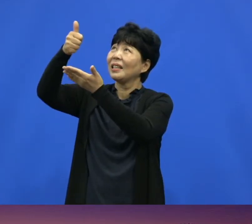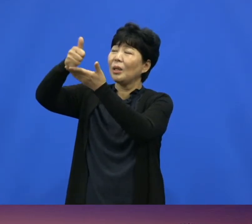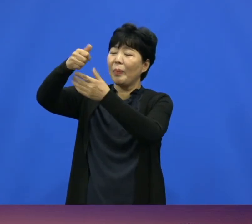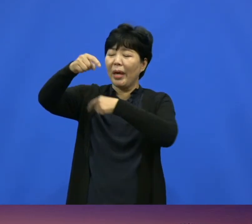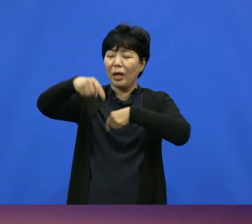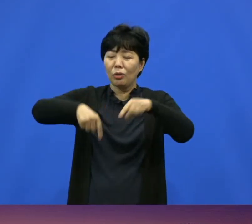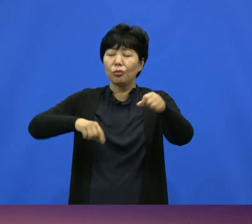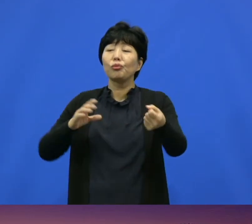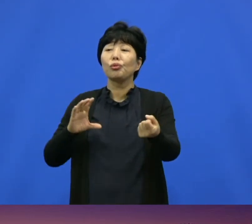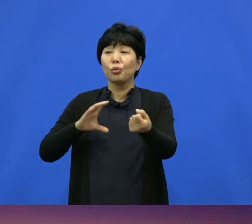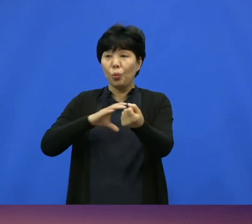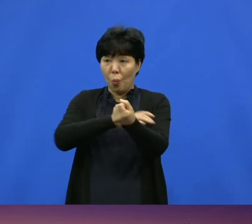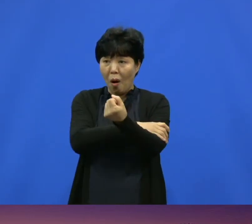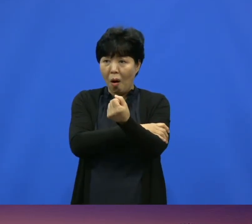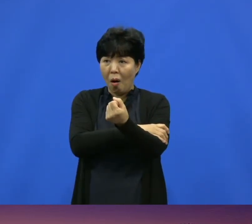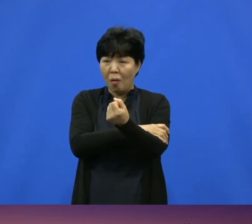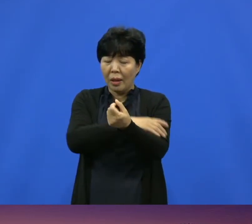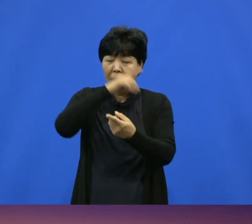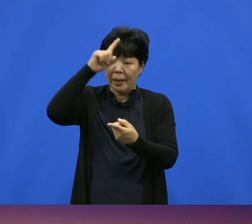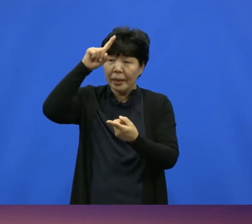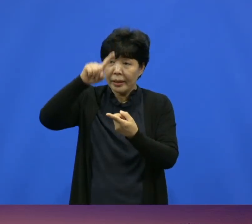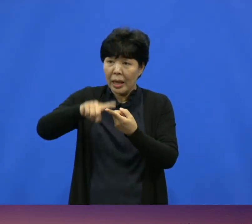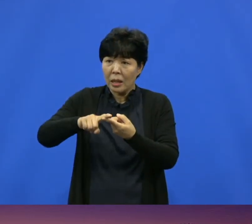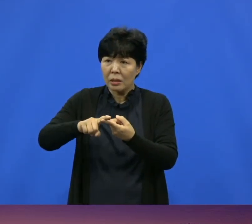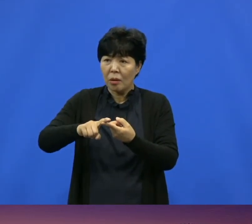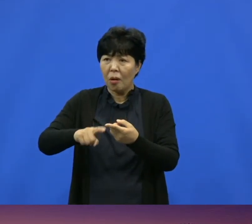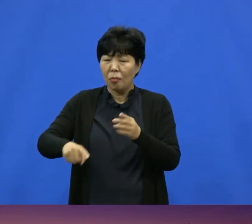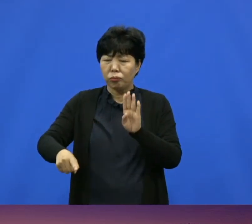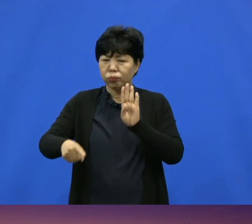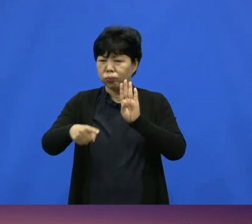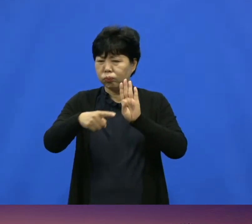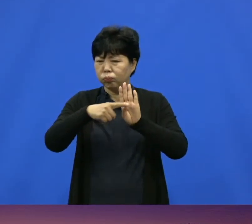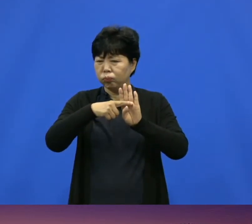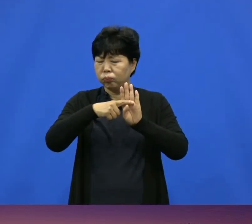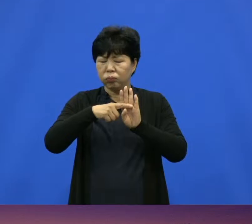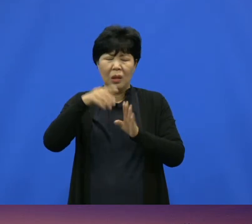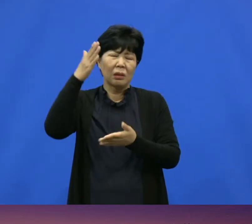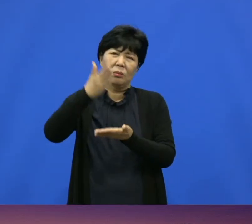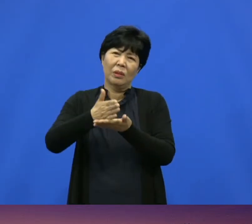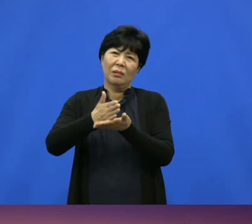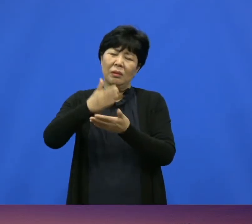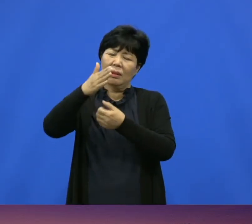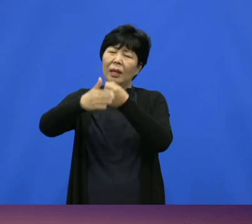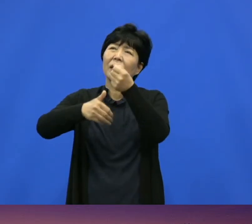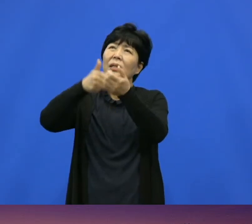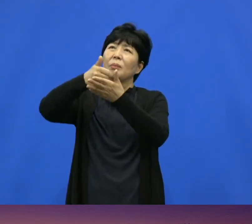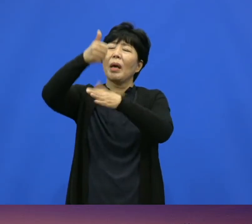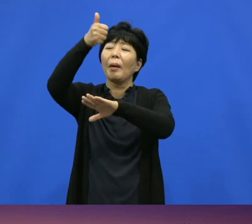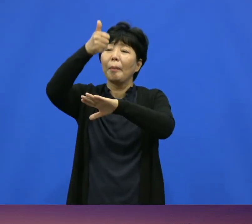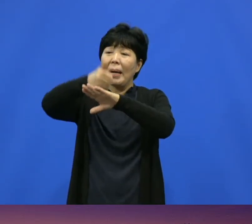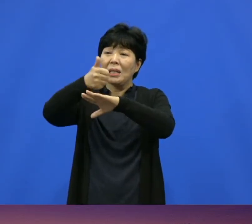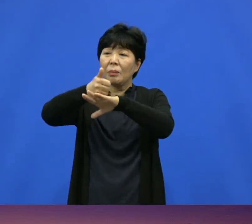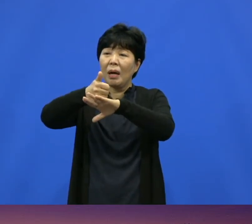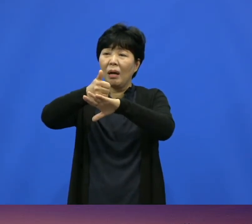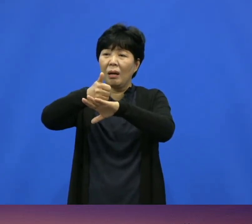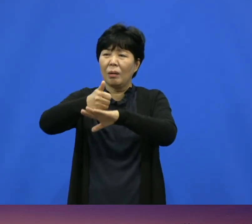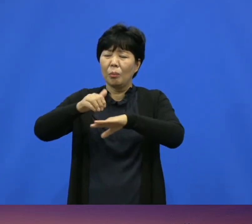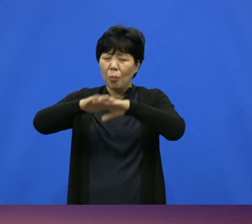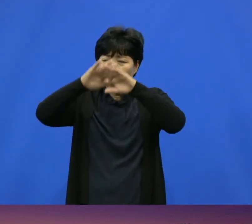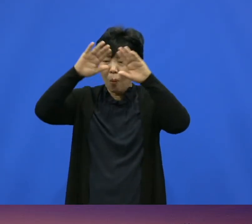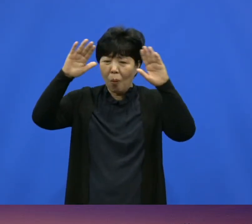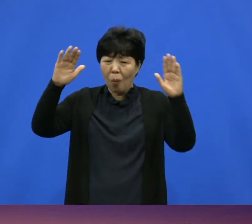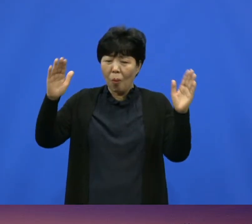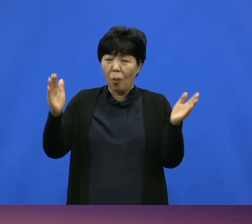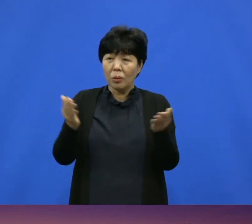일이에요. 하나님이 결론을 내세요. 하나님이 결말을 가지고 계신다는 거예요. 우리는 결론을 내는 사람이 아니에요,